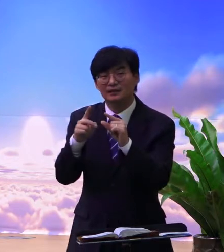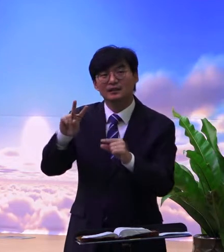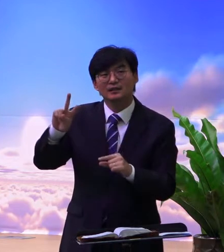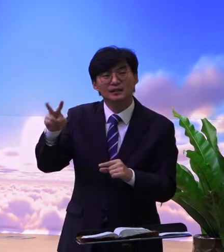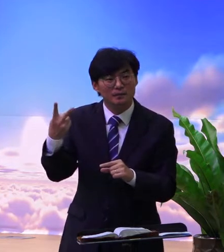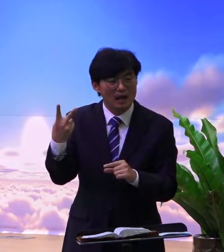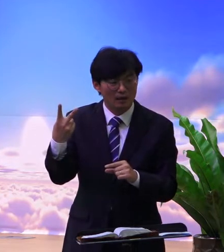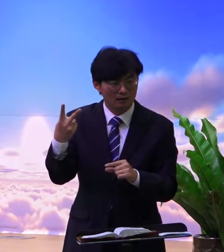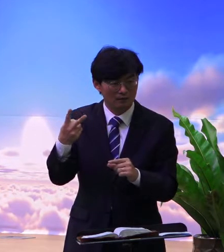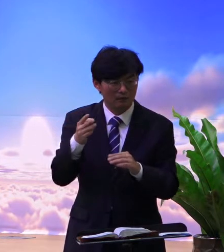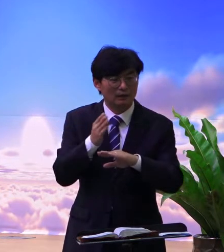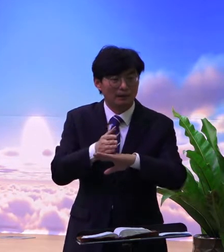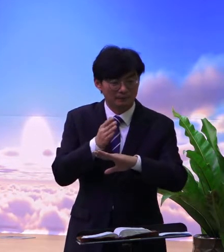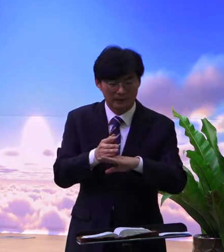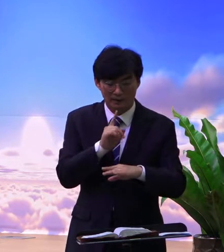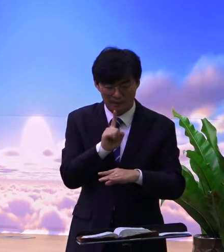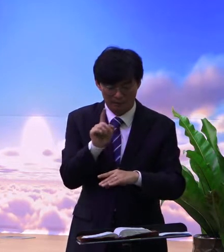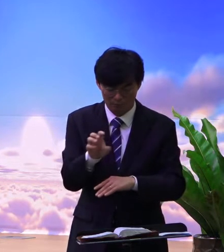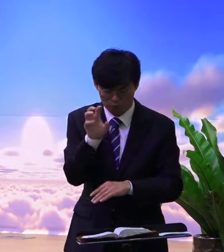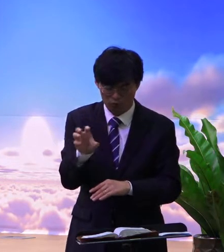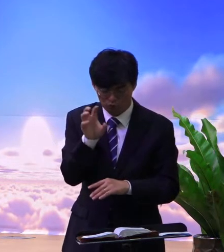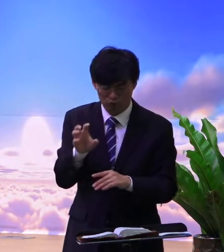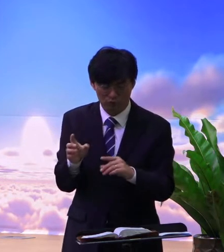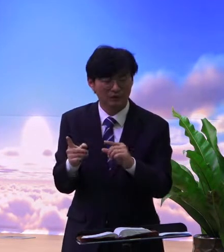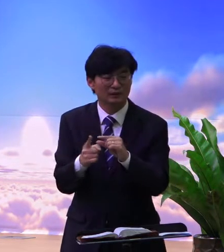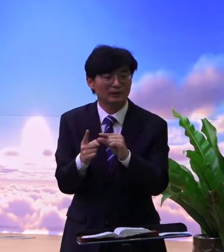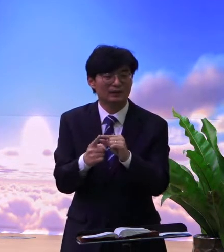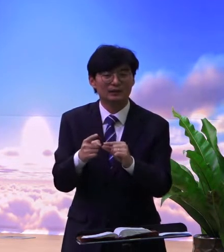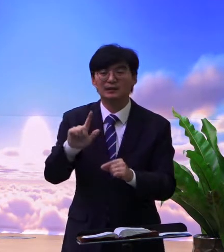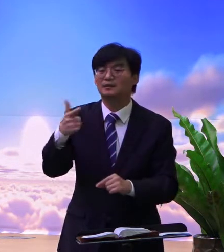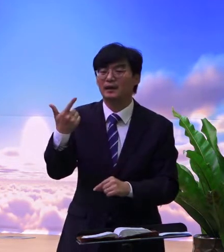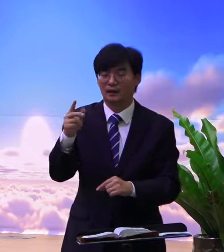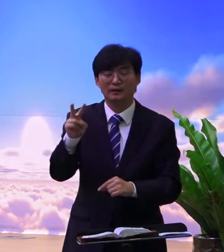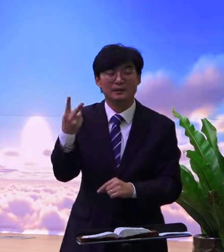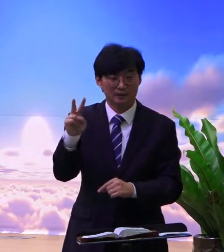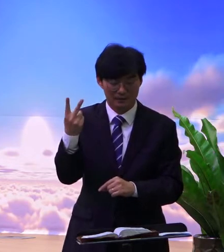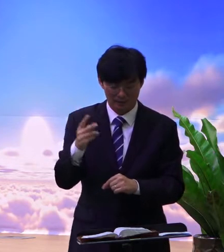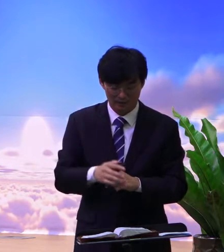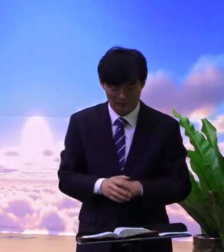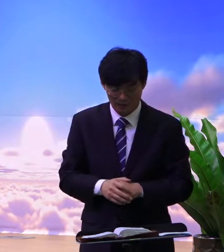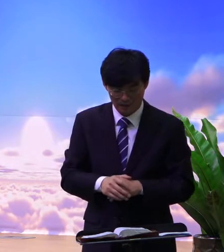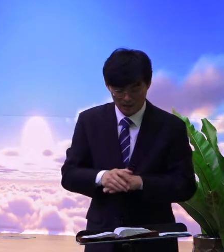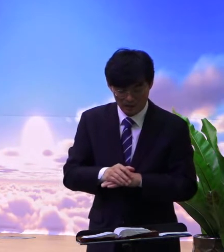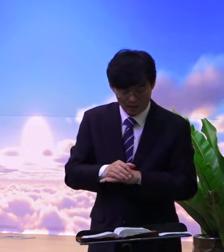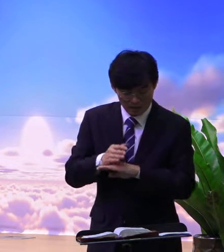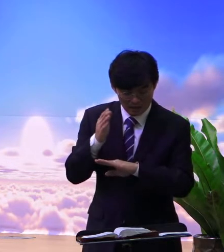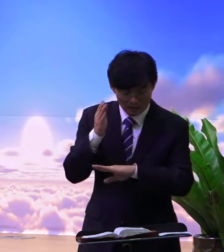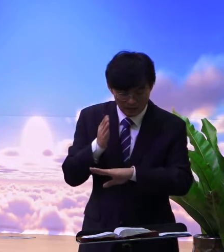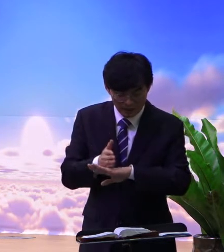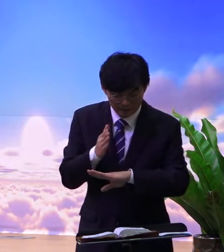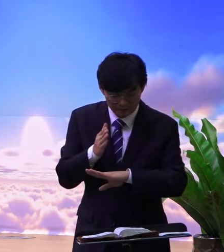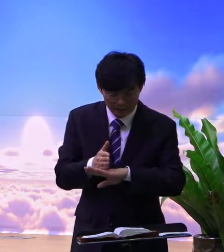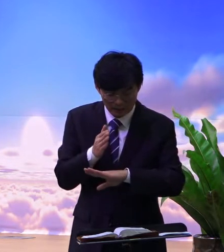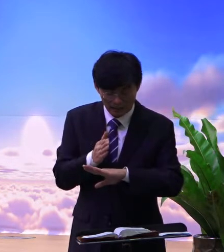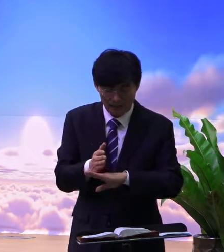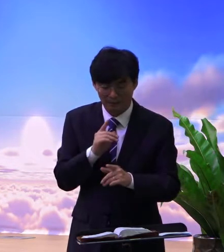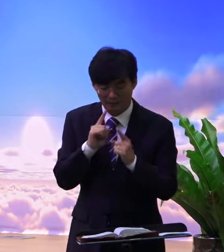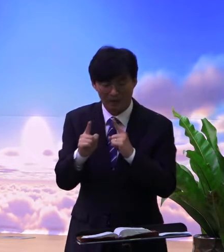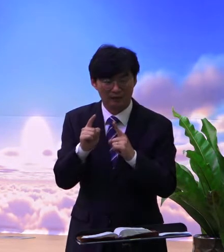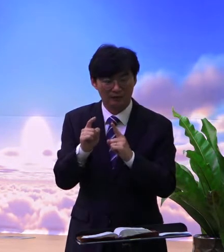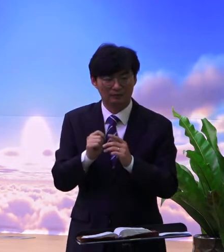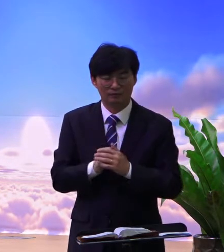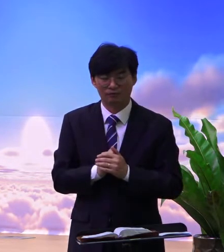200회 정도 기록되어 있습니다. 그리고 감사하라 하는 하나님의 명령은